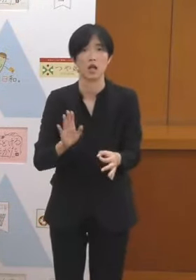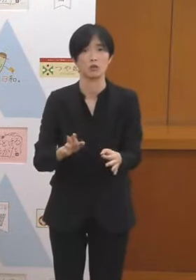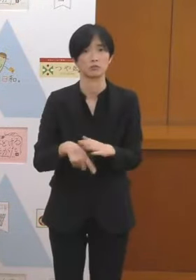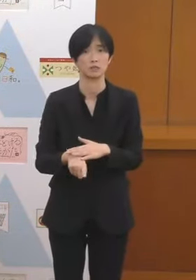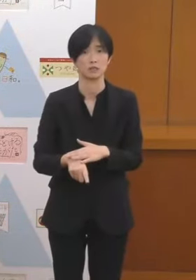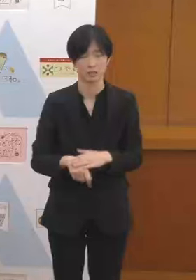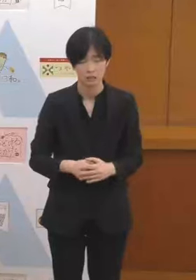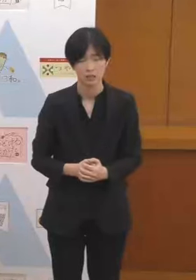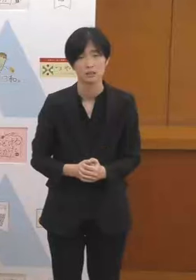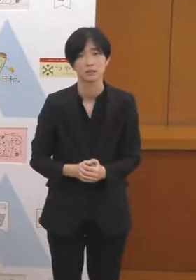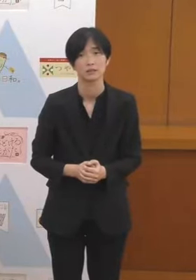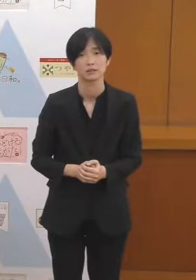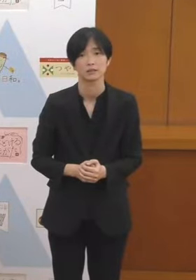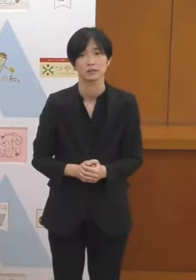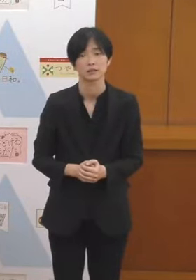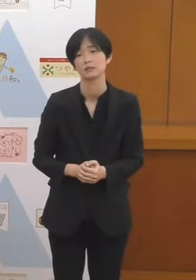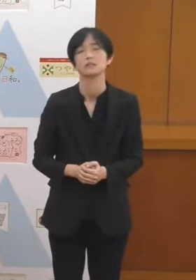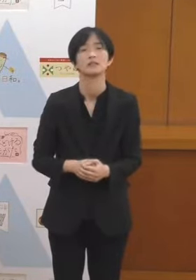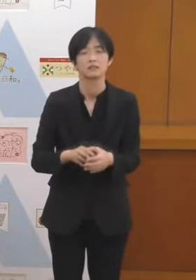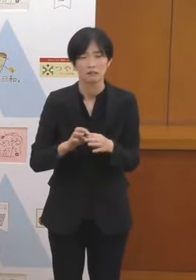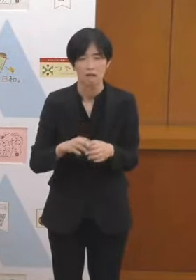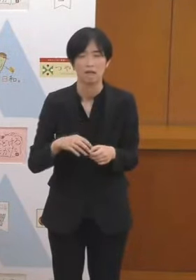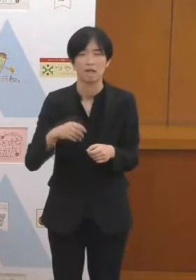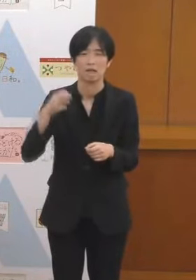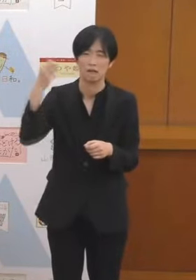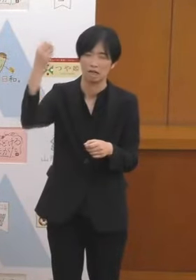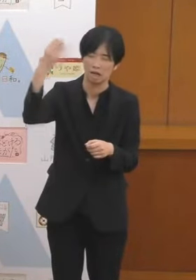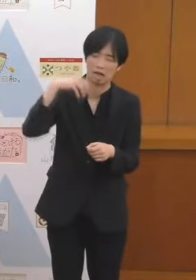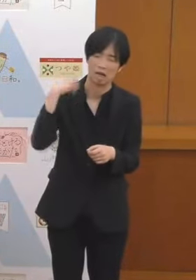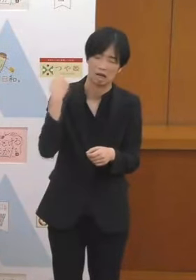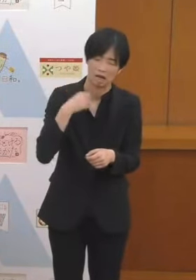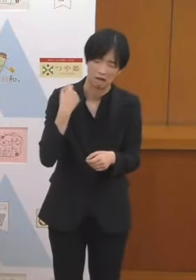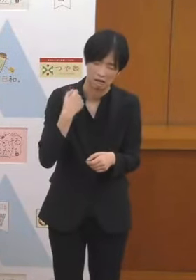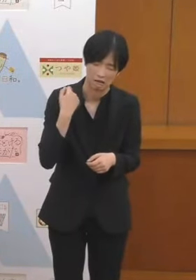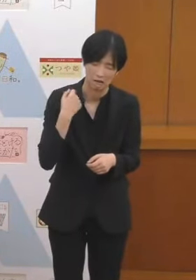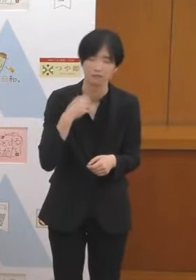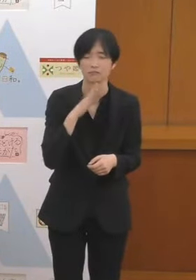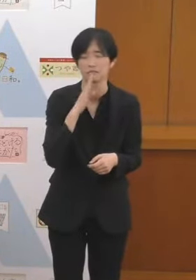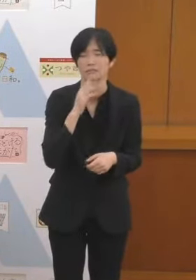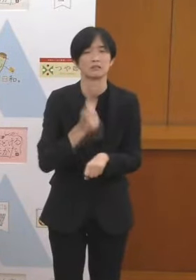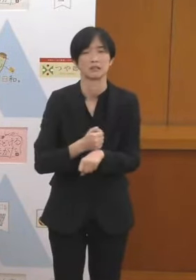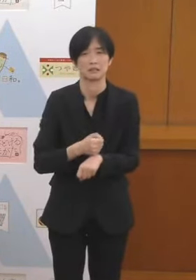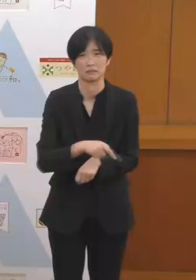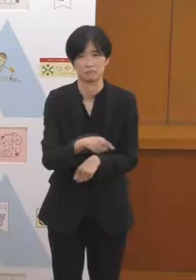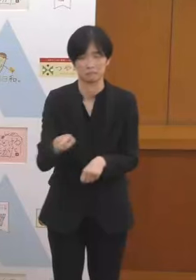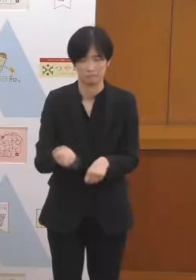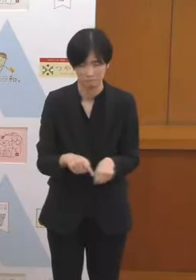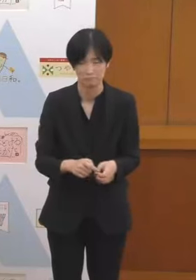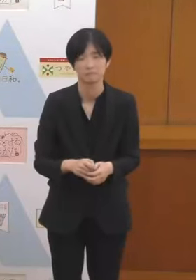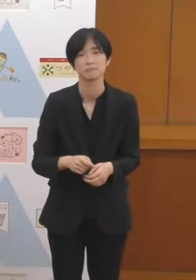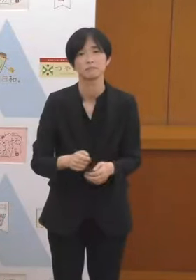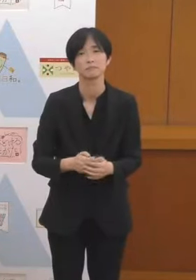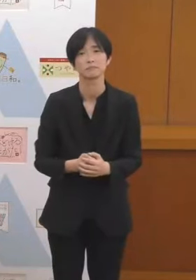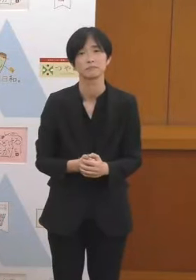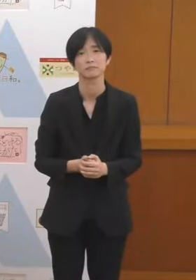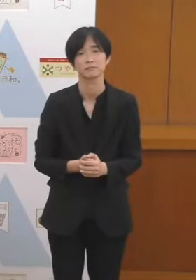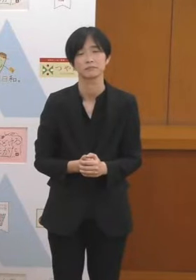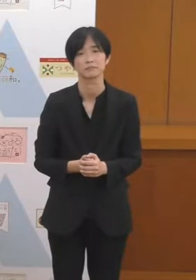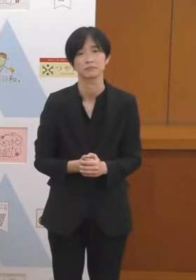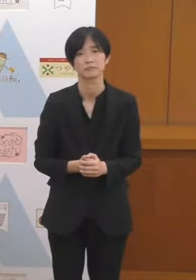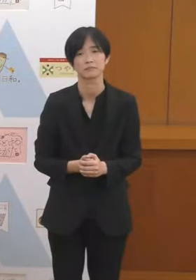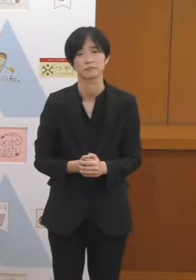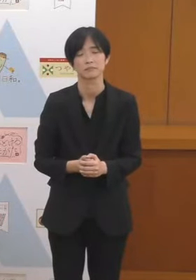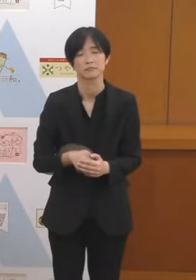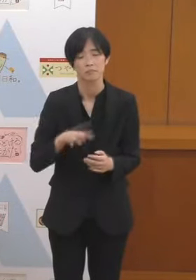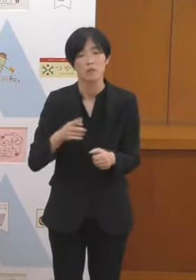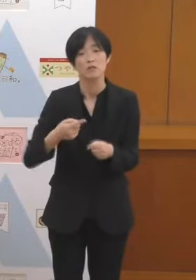ますですから暑い中で大変なんではありますけれどもあのその